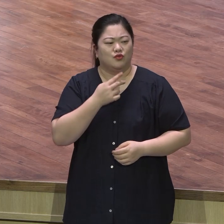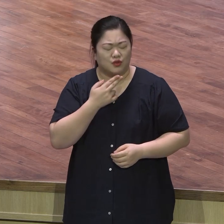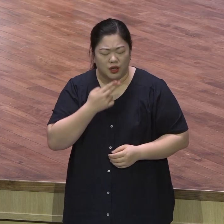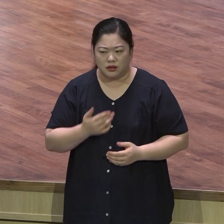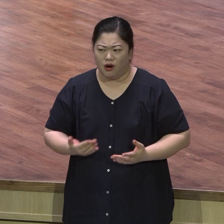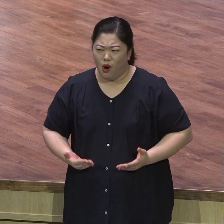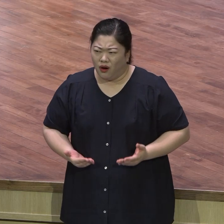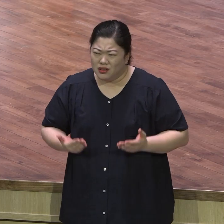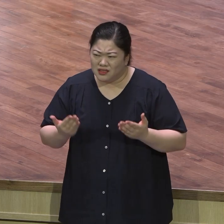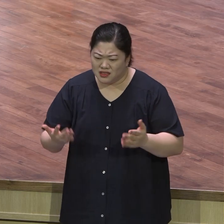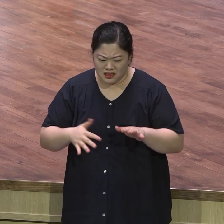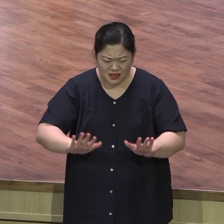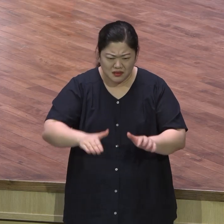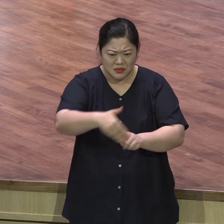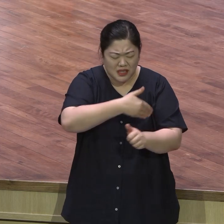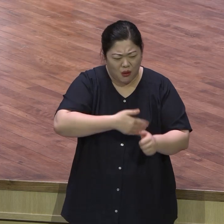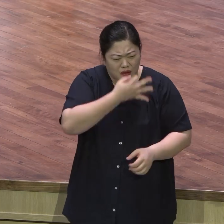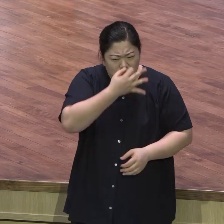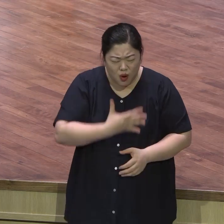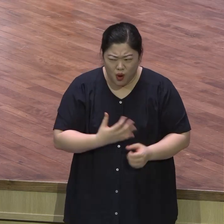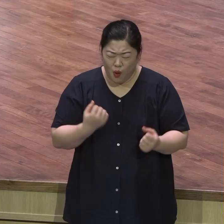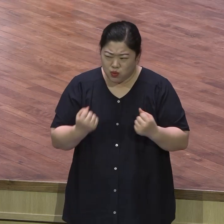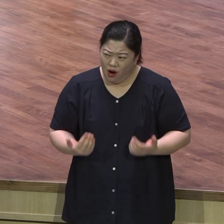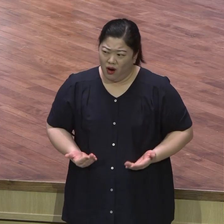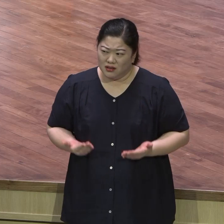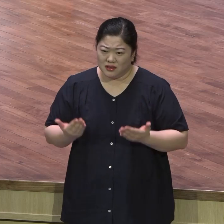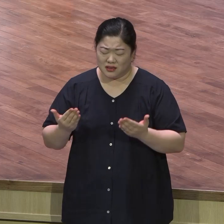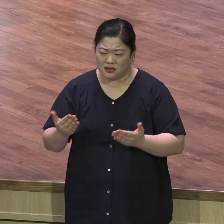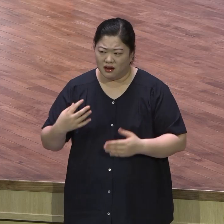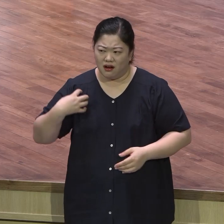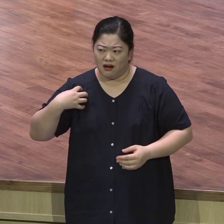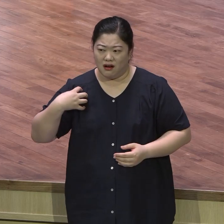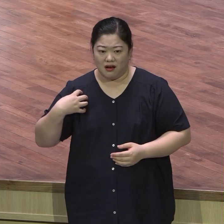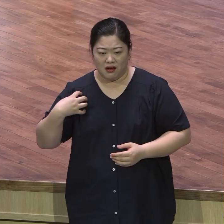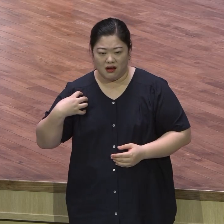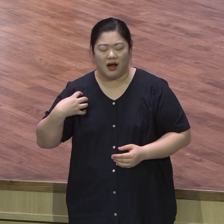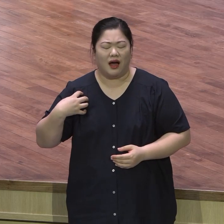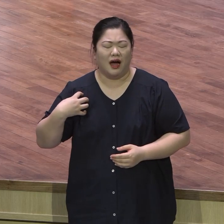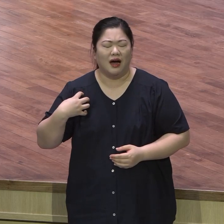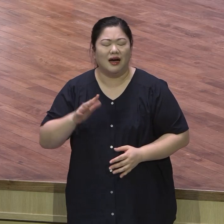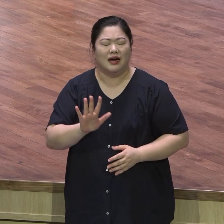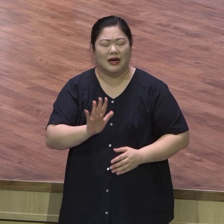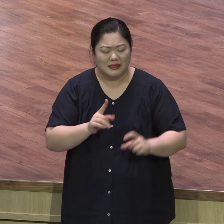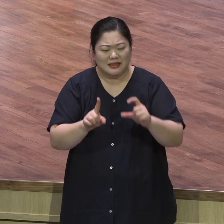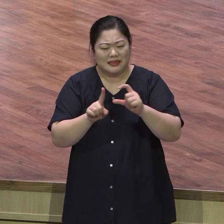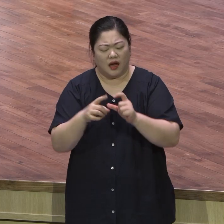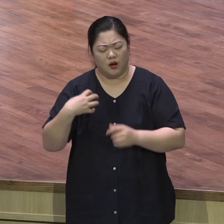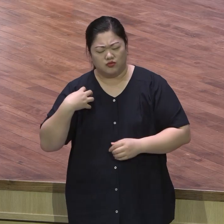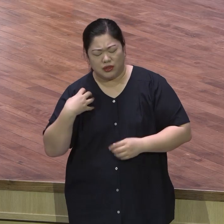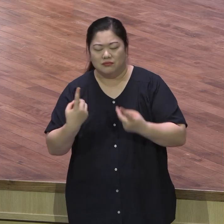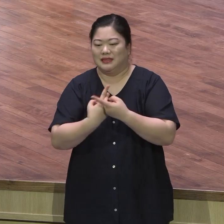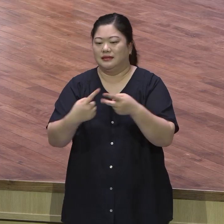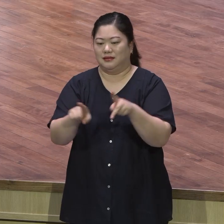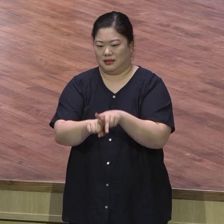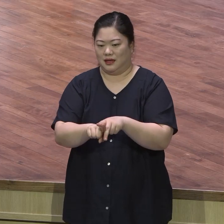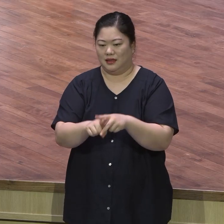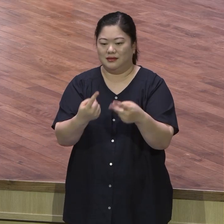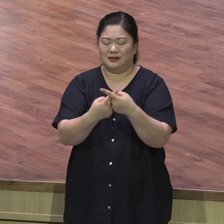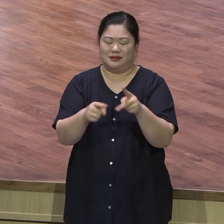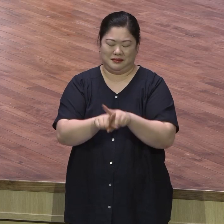상황 속에서 처음 겪는 이런 어려운 상황 속에서 그런 마음을 가질 수가 있습니다.